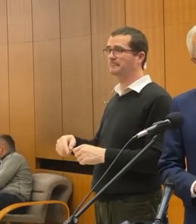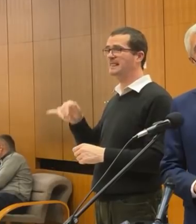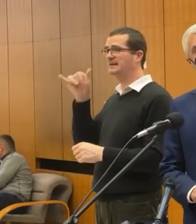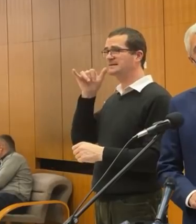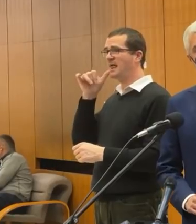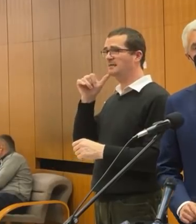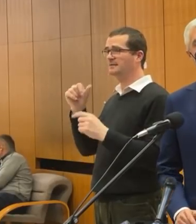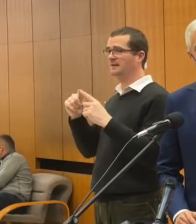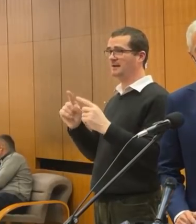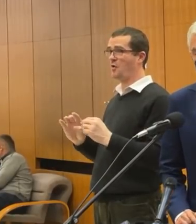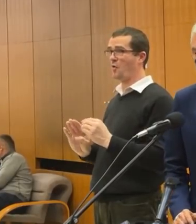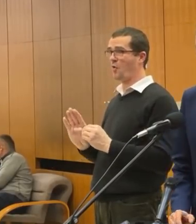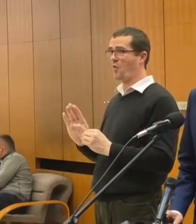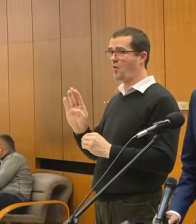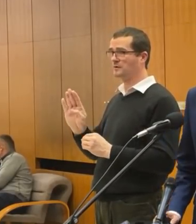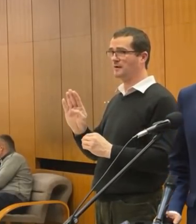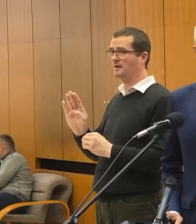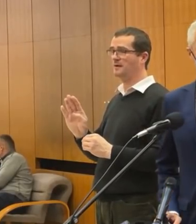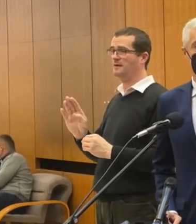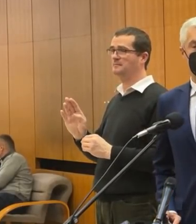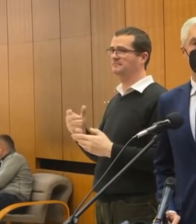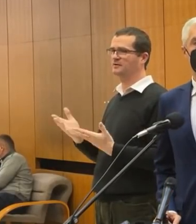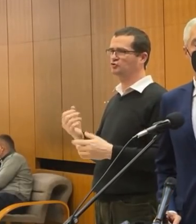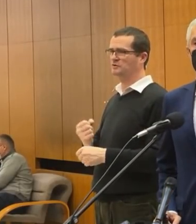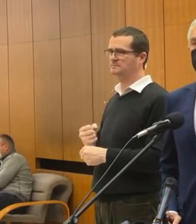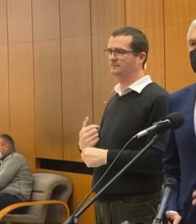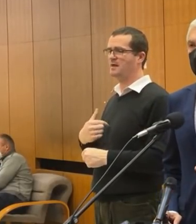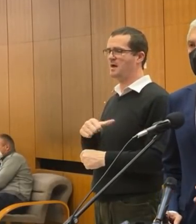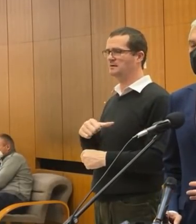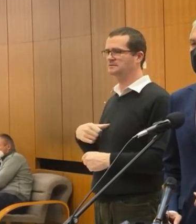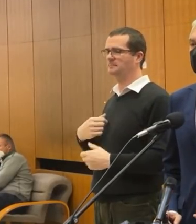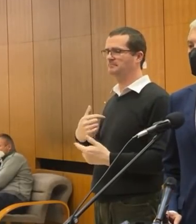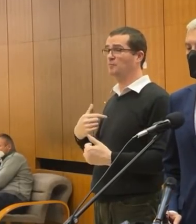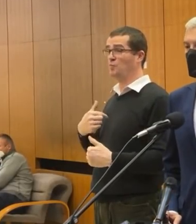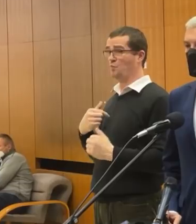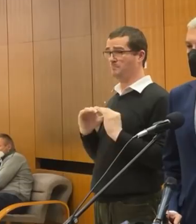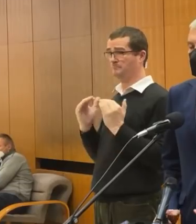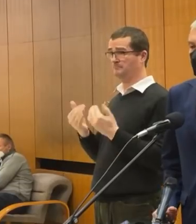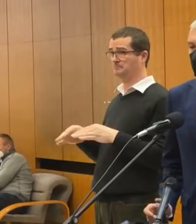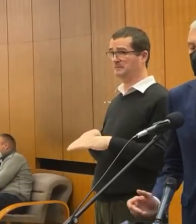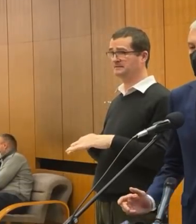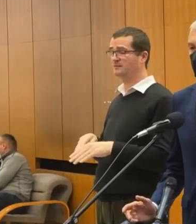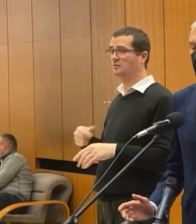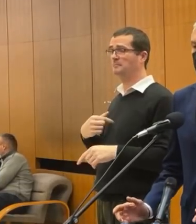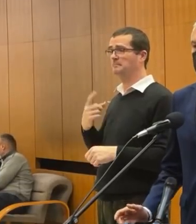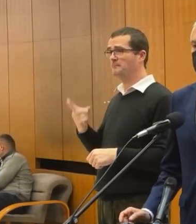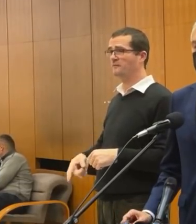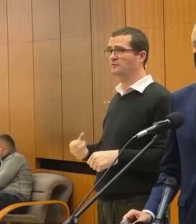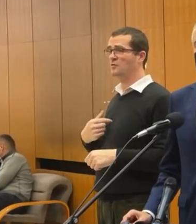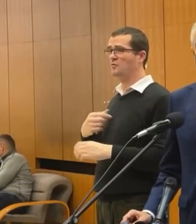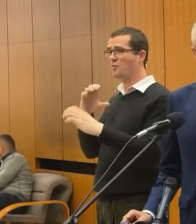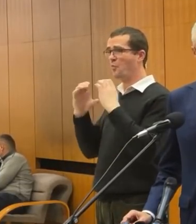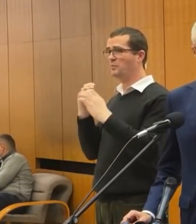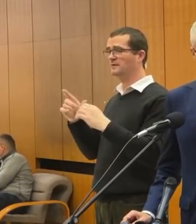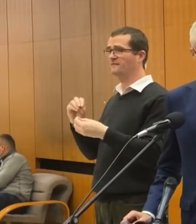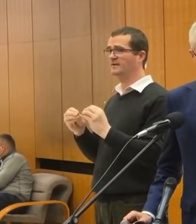zelený trojuholník, tá šípka smerom hore, tak nič neurobíme. Ja si to sám uvedomujem v mojom rezorte. Kedy som niekedy povinný